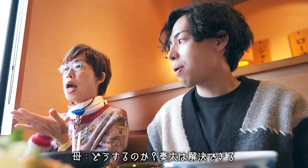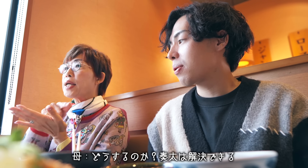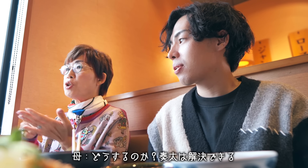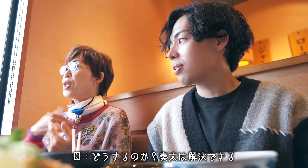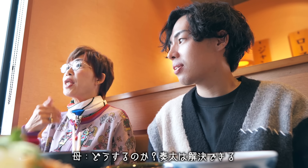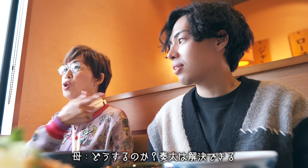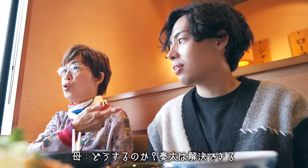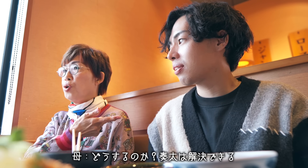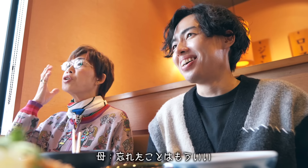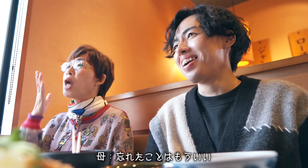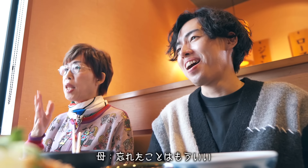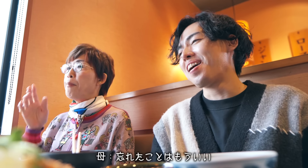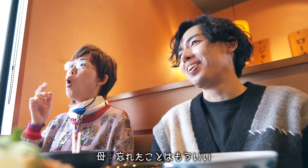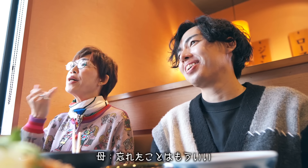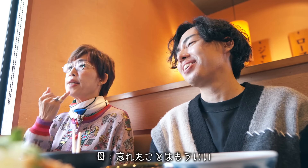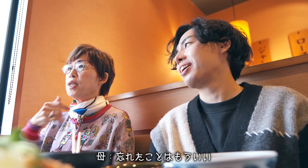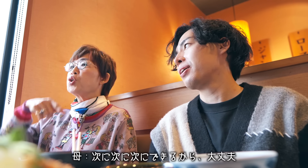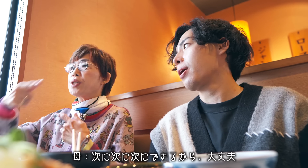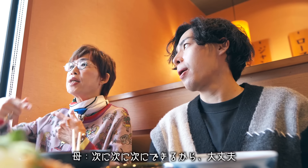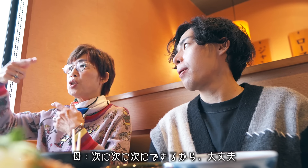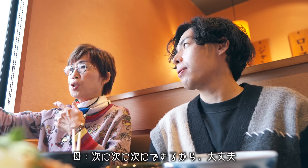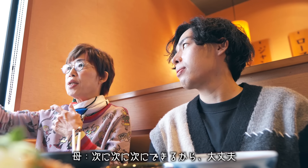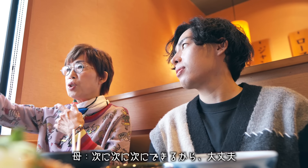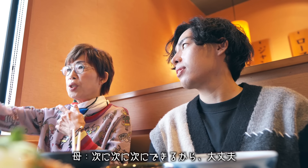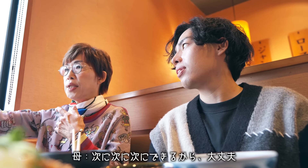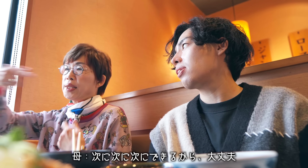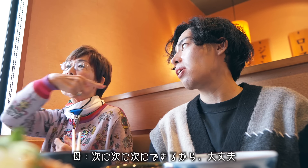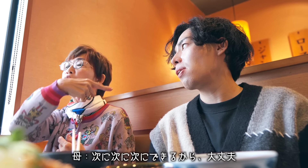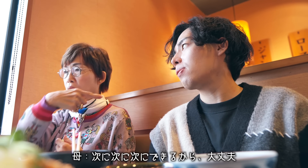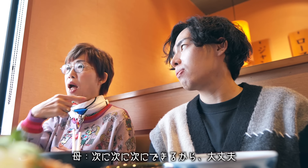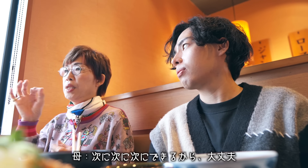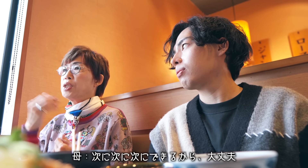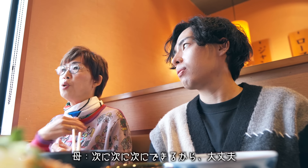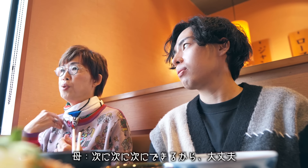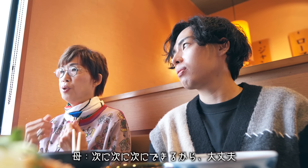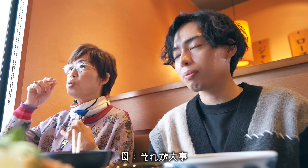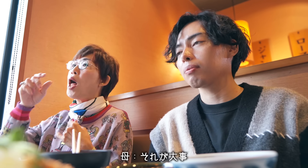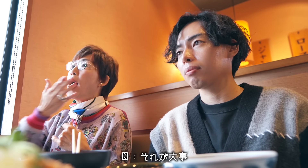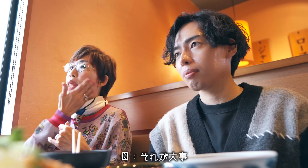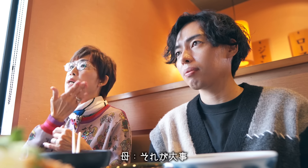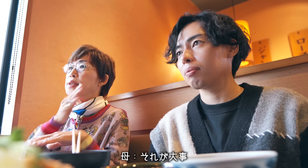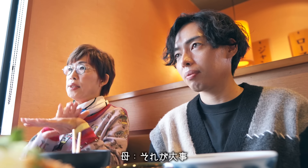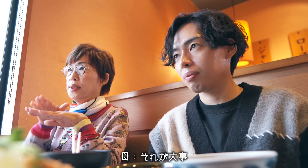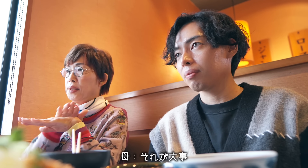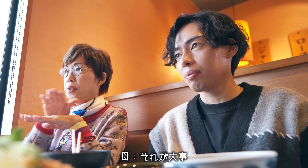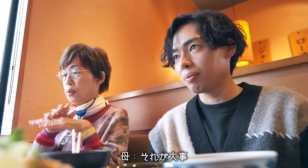ッテー、トト、パトラ、パワー、トト、トト、トト、トト、カッテー、トラカタンク、